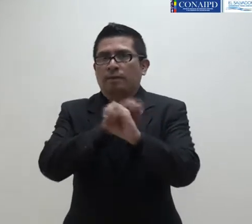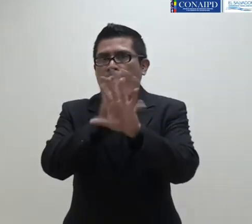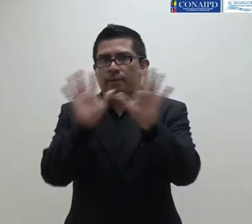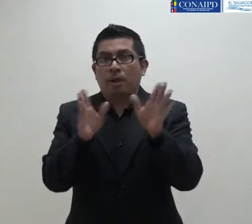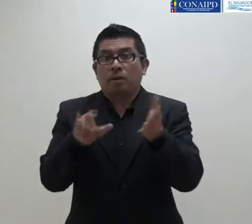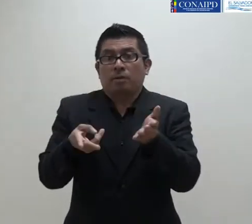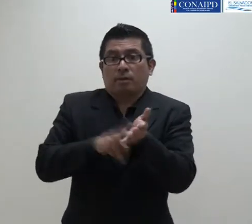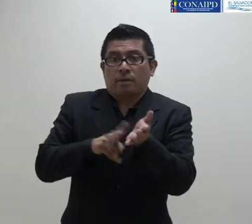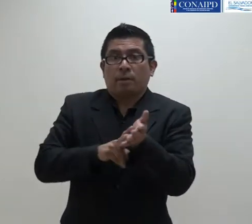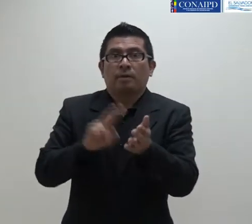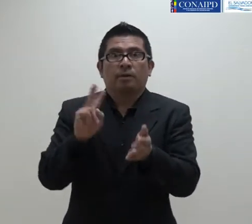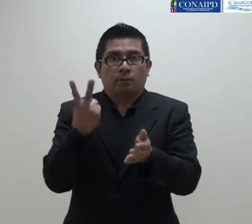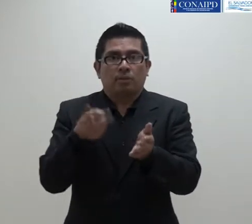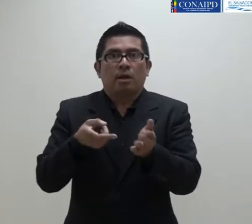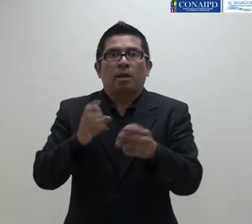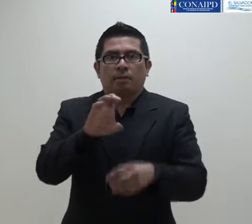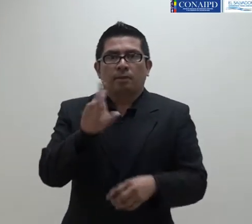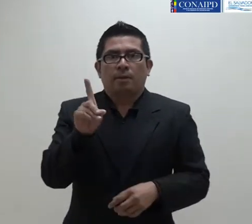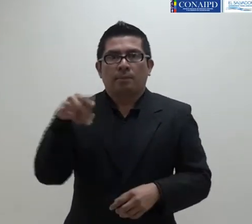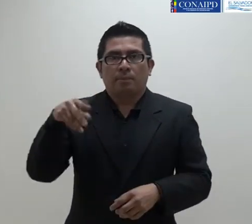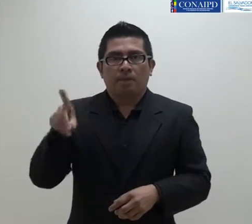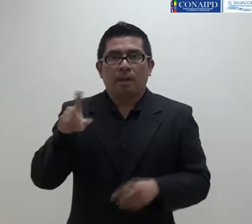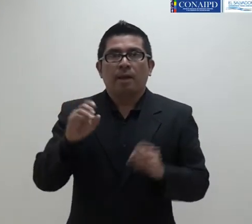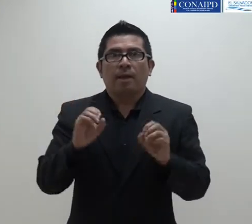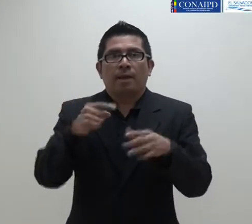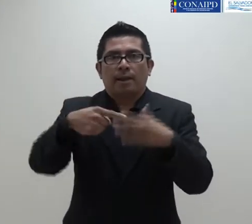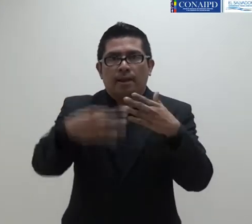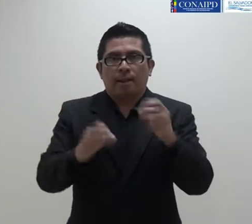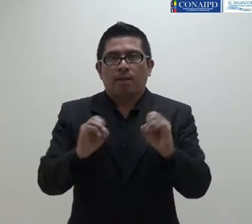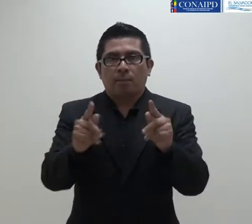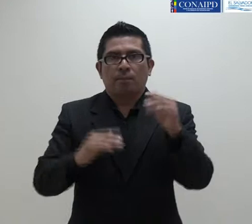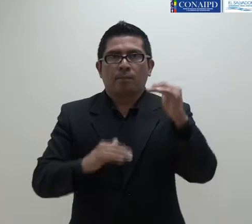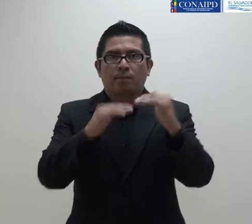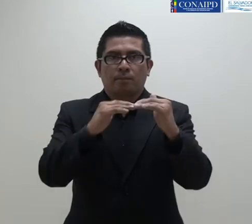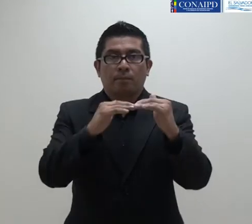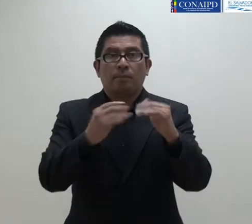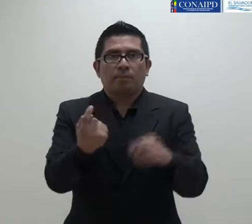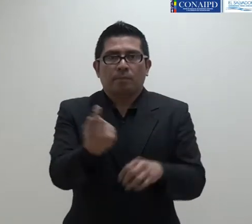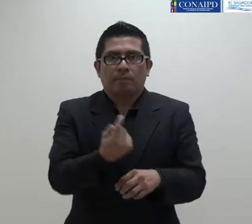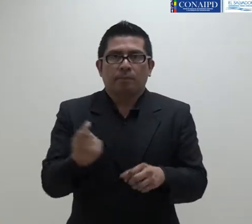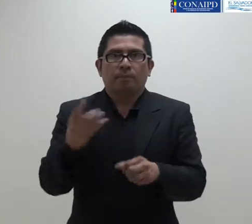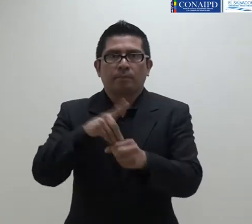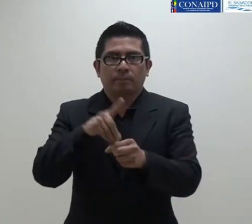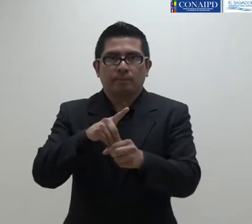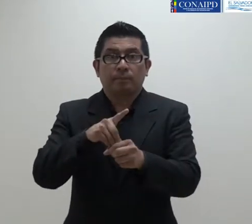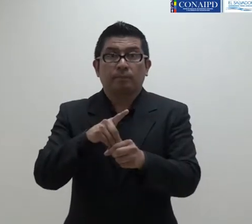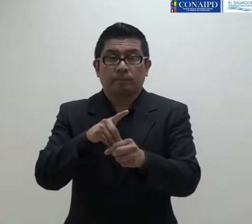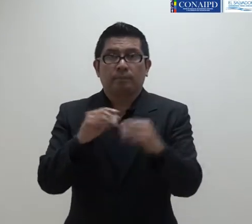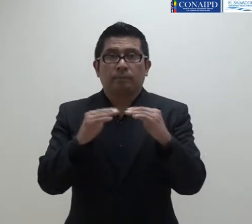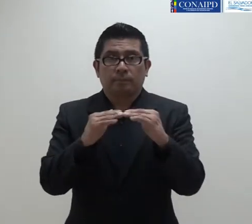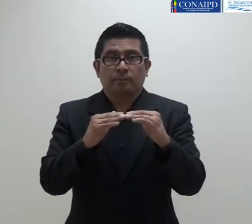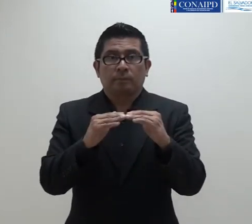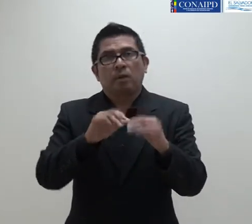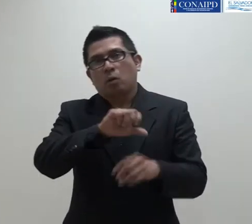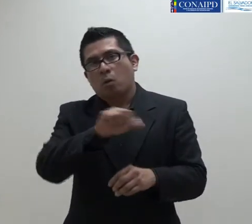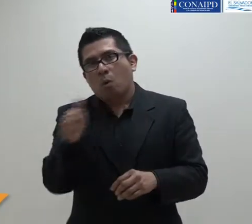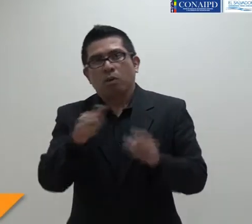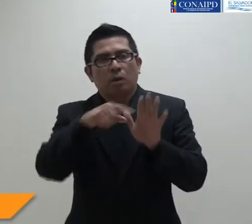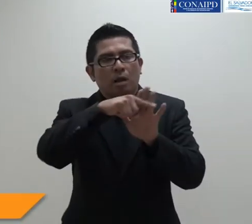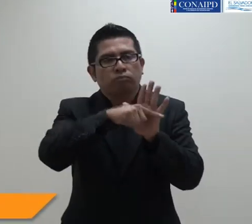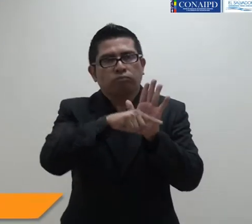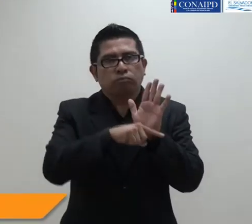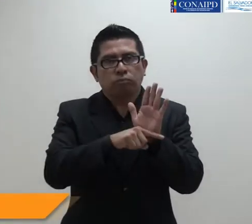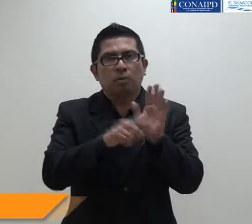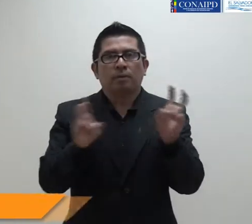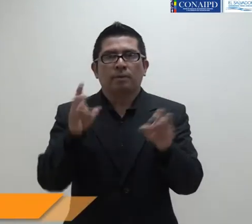con la ratificación de la Convención de la Ley de Equiparación de Oportunidades para las Personas con Discapacidad y con otras normativas que